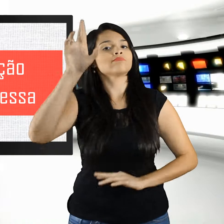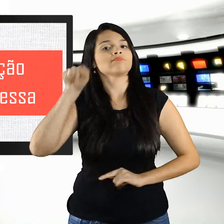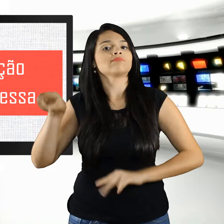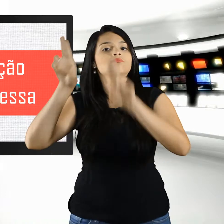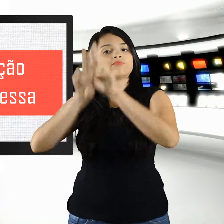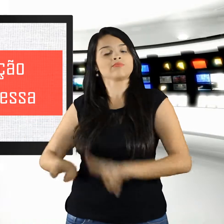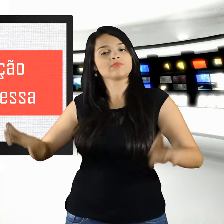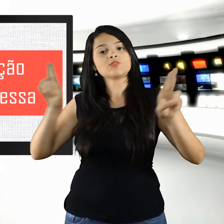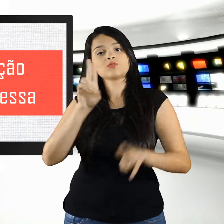afirma Nascimento.